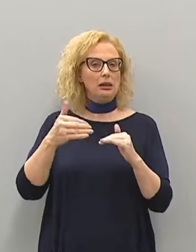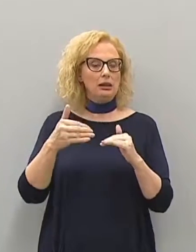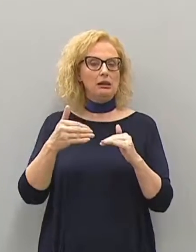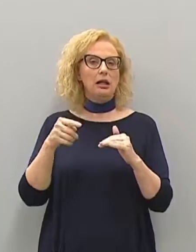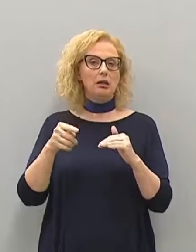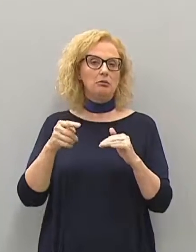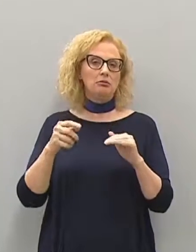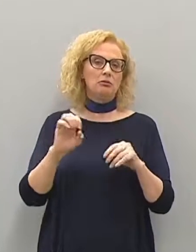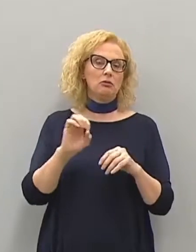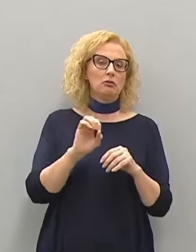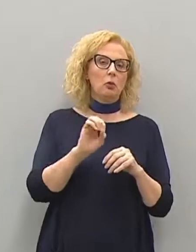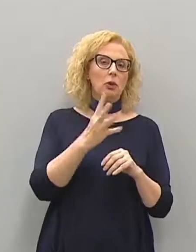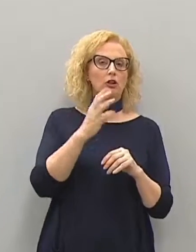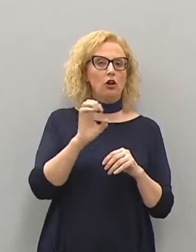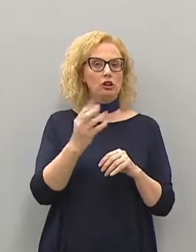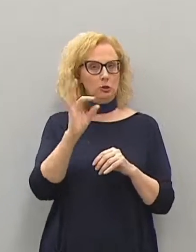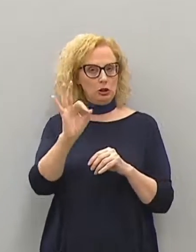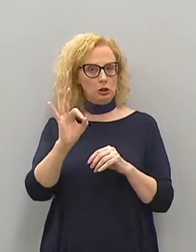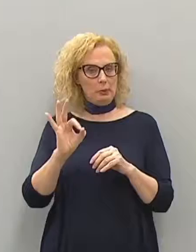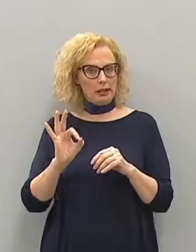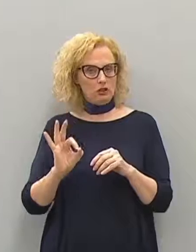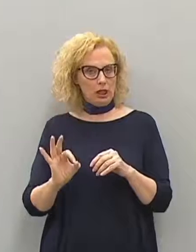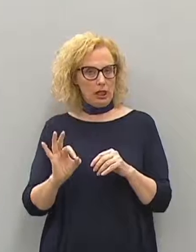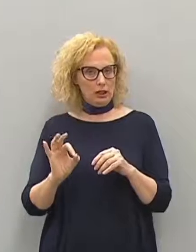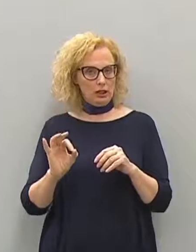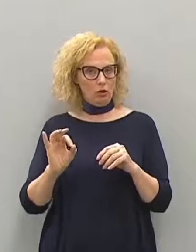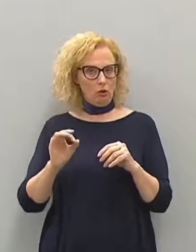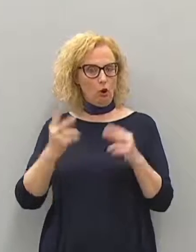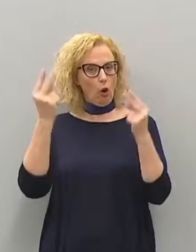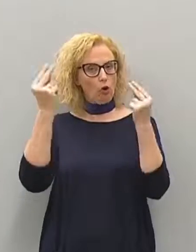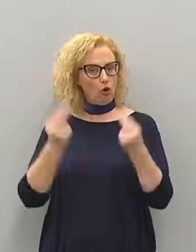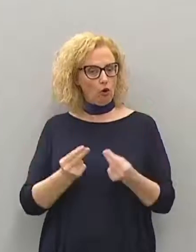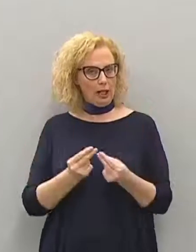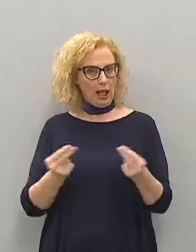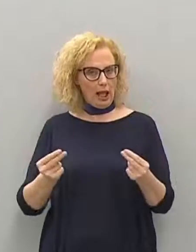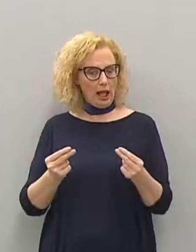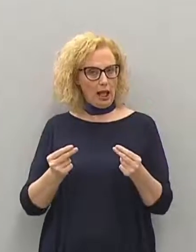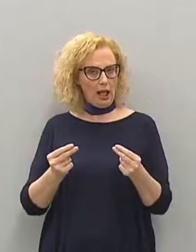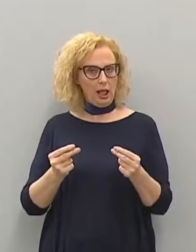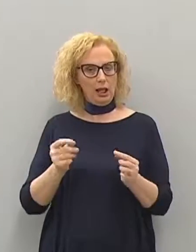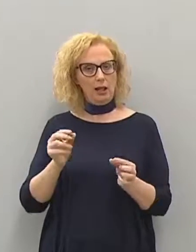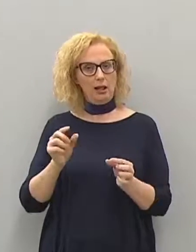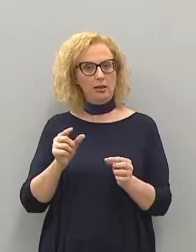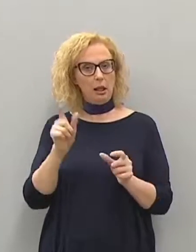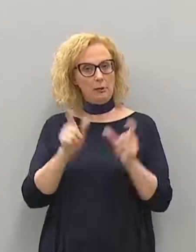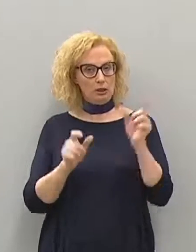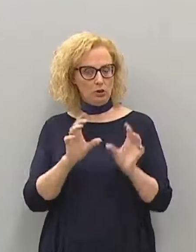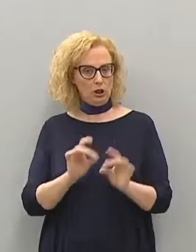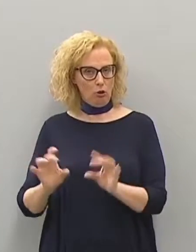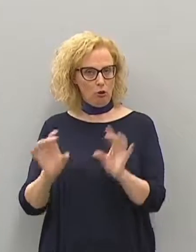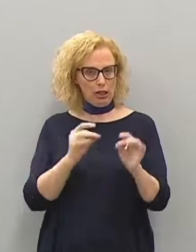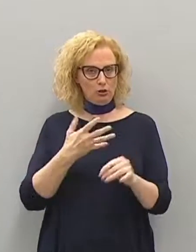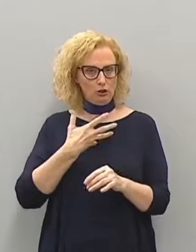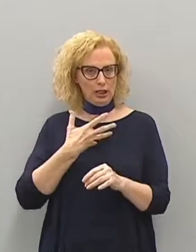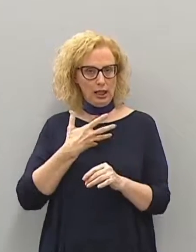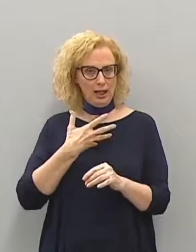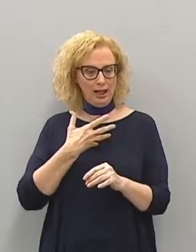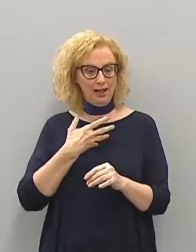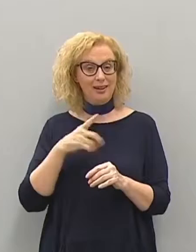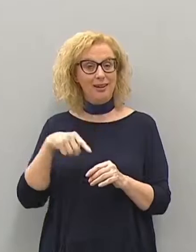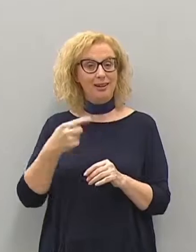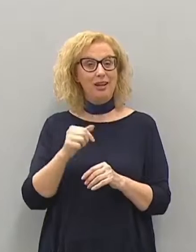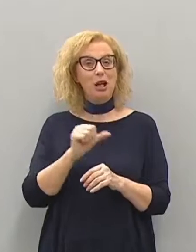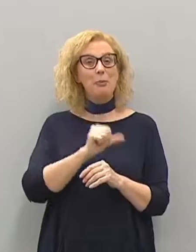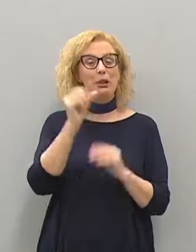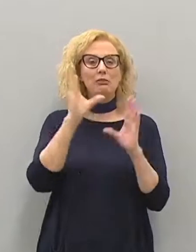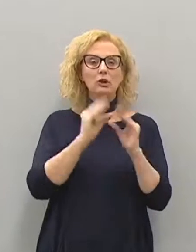14 e il 15 per cento sul totale dei dei dei contagiati tra il primo di dicembre